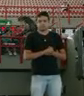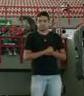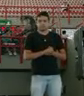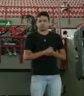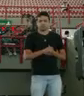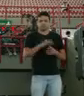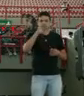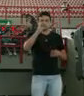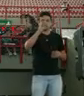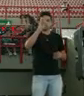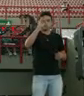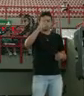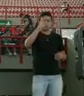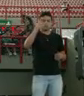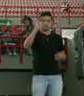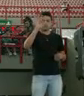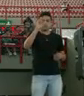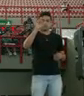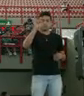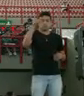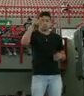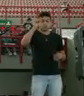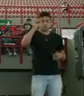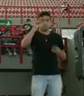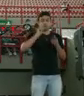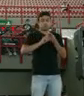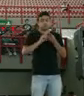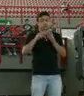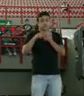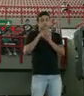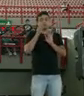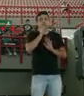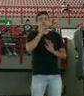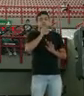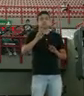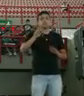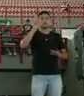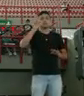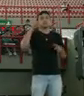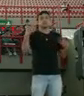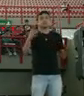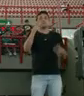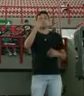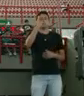ocitocina. Esse também muito feminino, tá certo? Lázaro, qual é o papel da